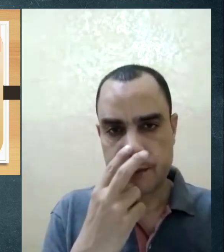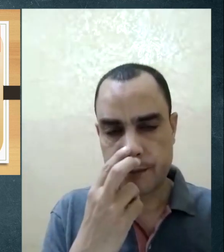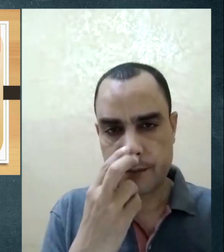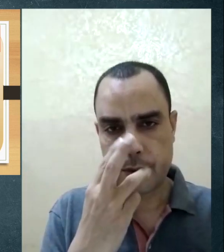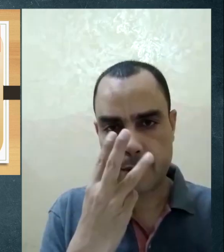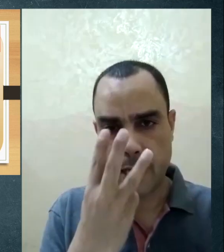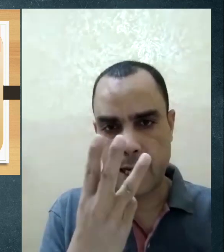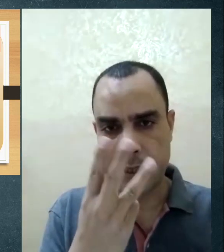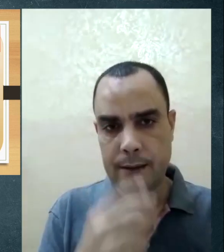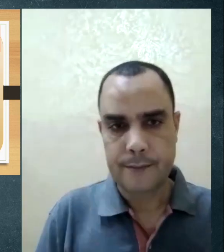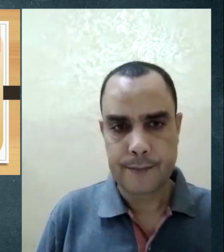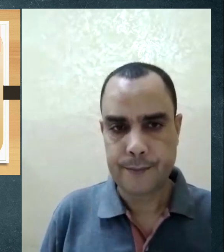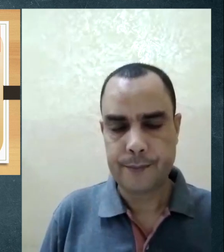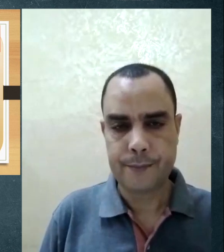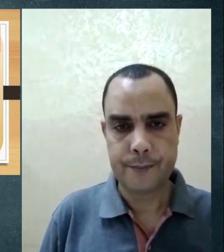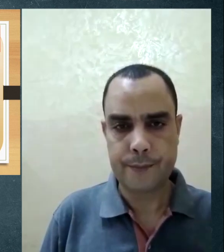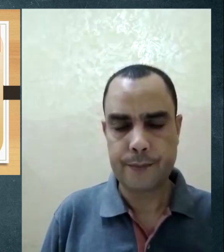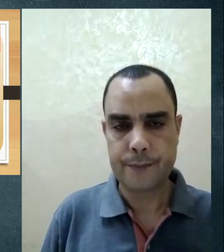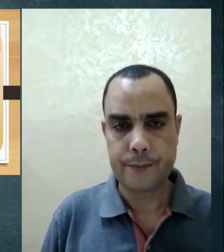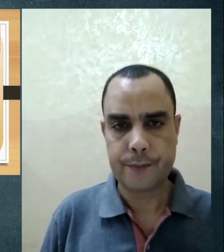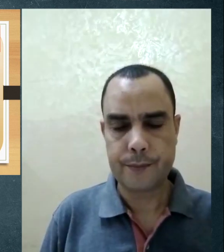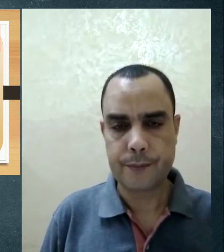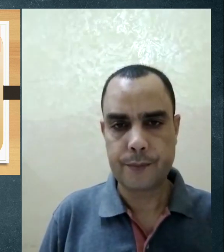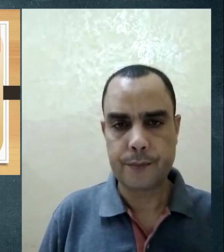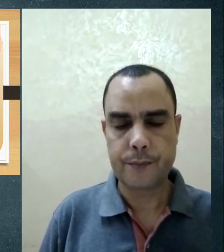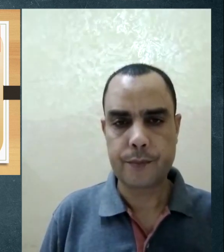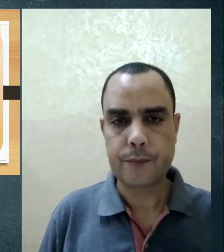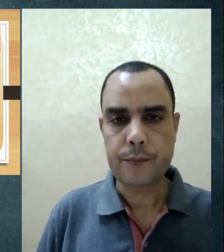رقم ثلاثة